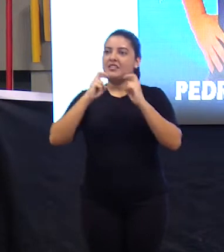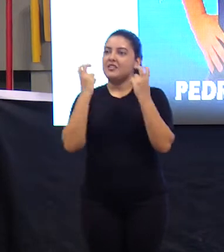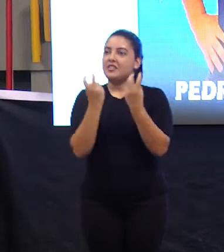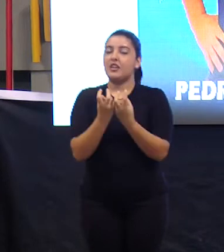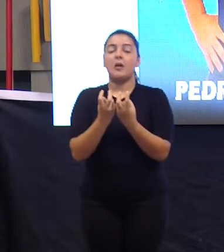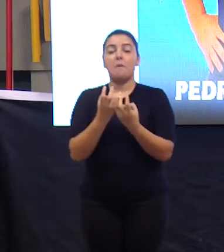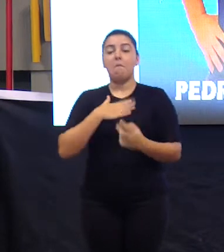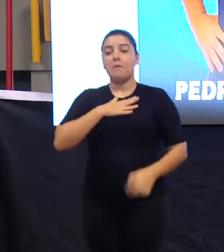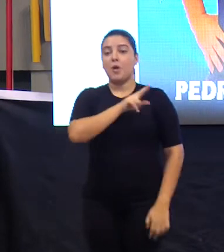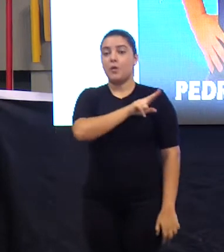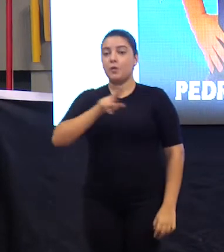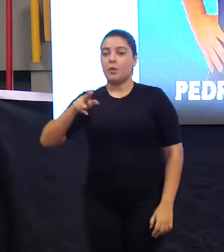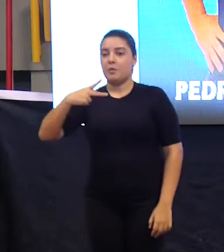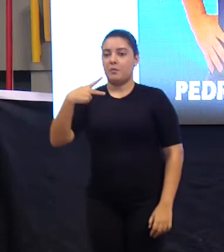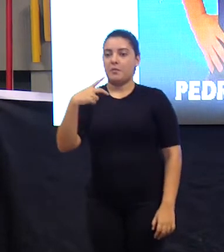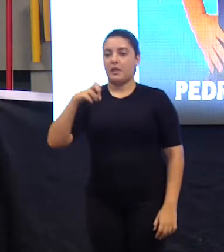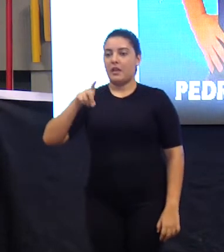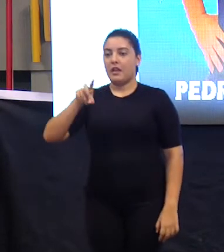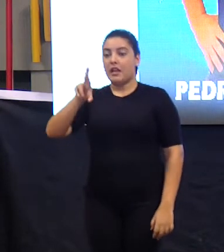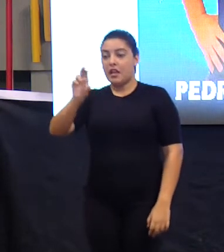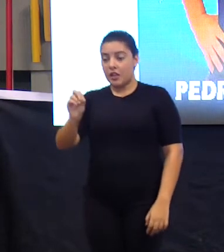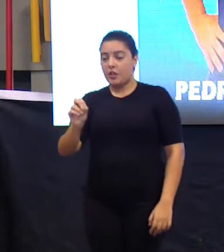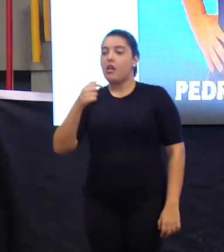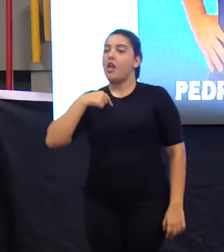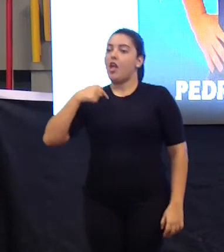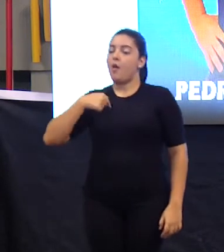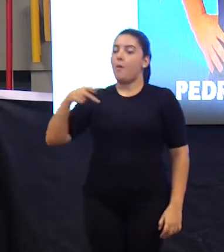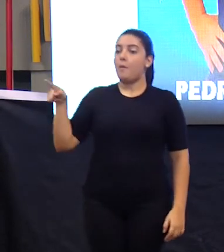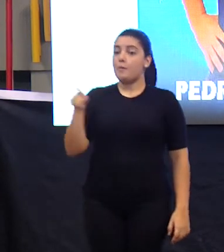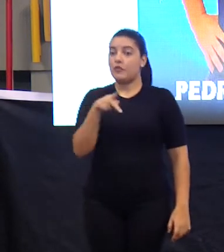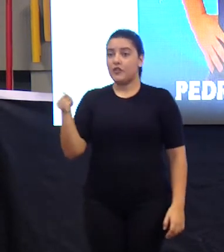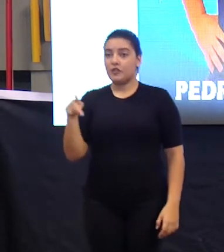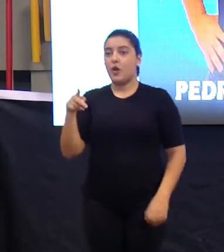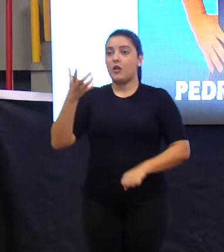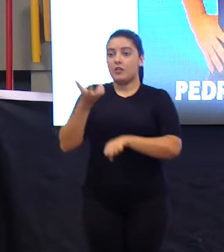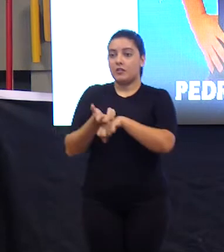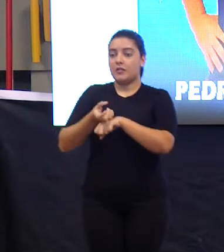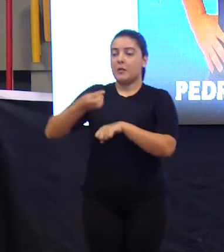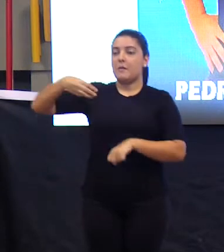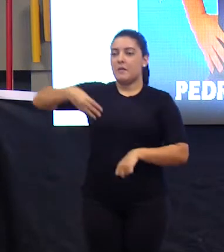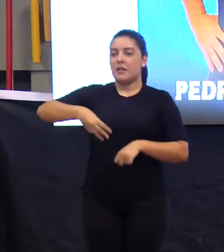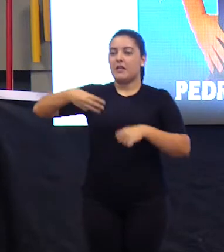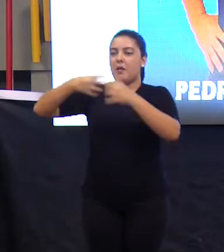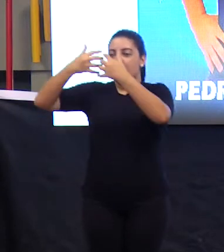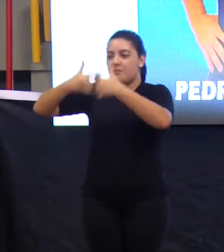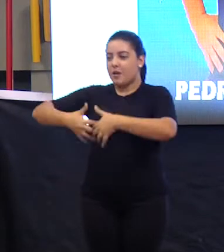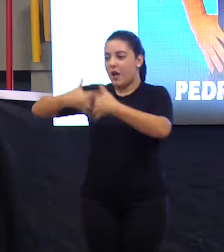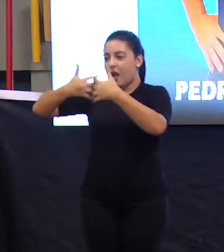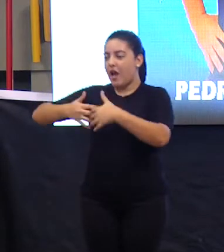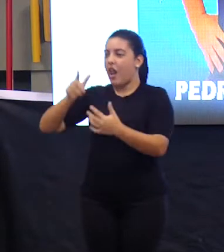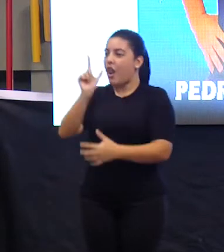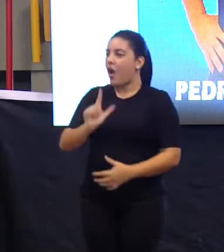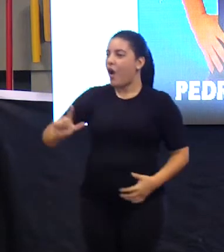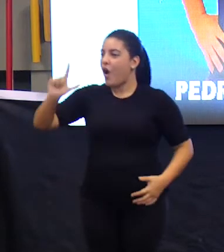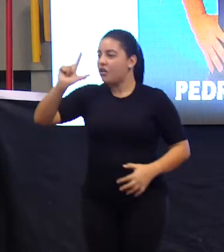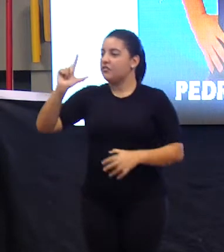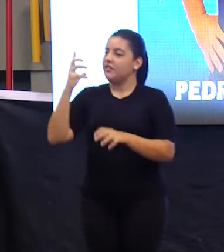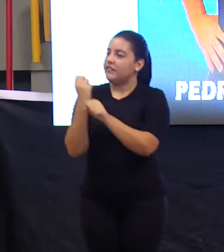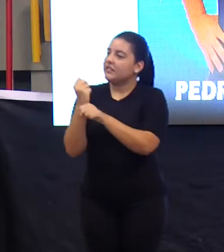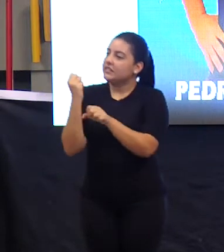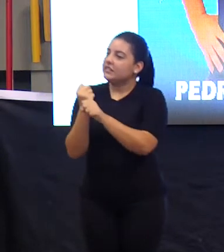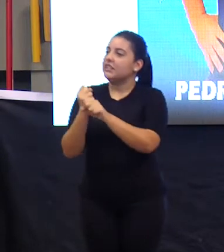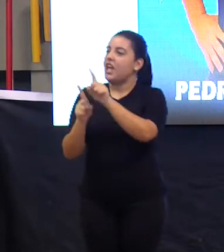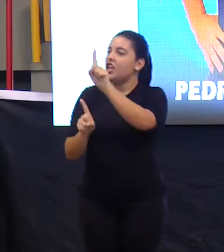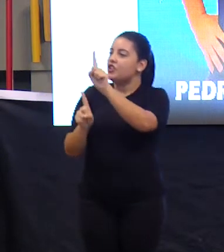meu nome é Pedro. Sou professor de matemática, raciocínio lógico, matemática financeira,